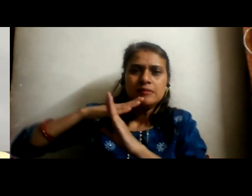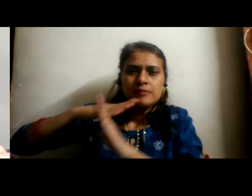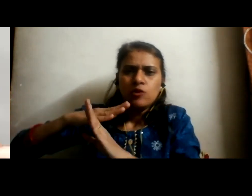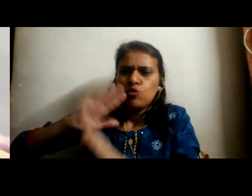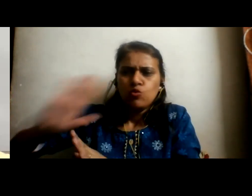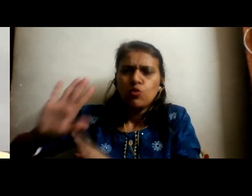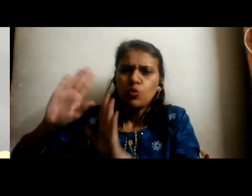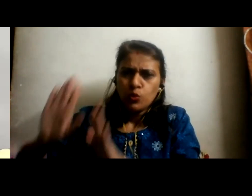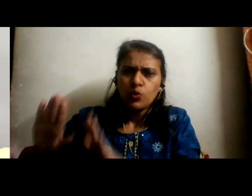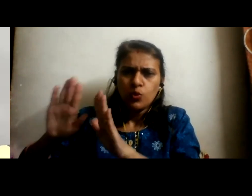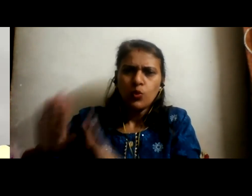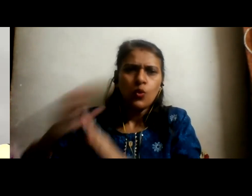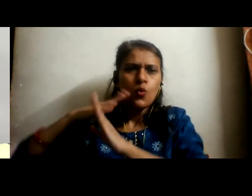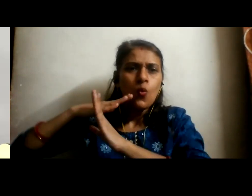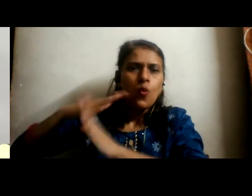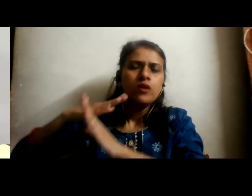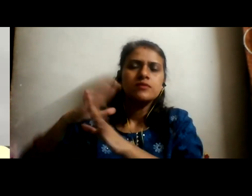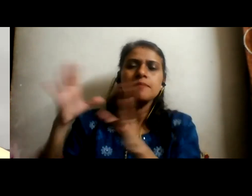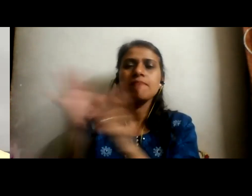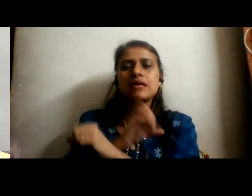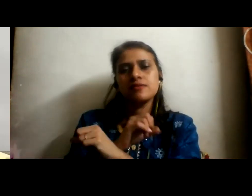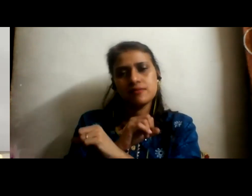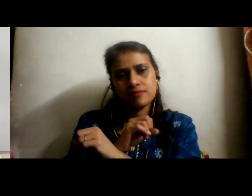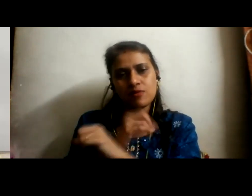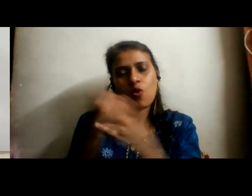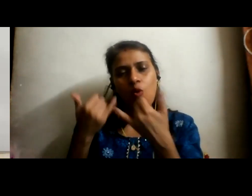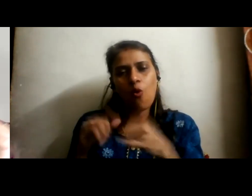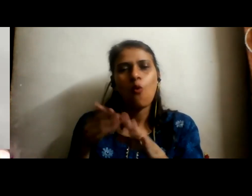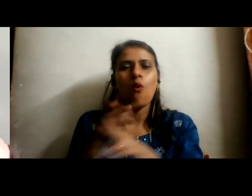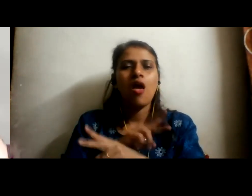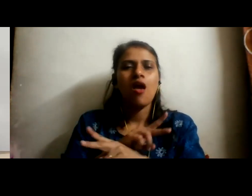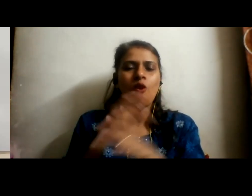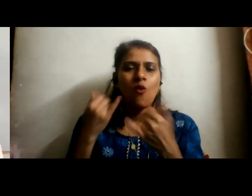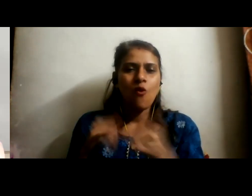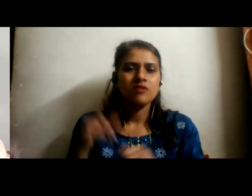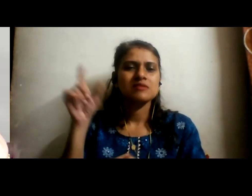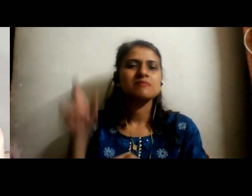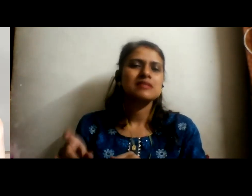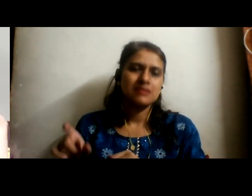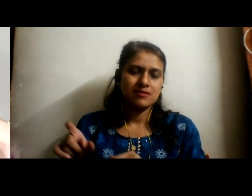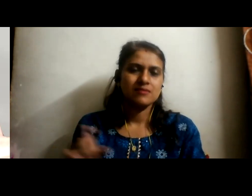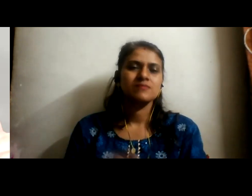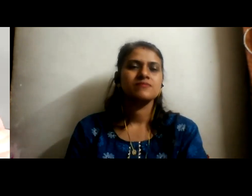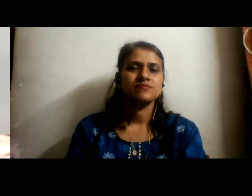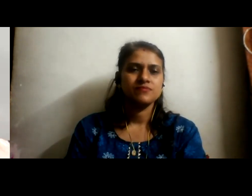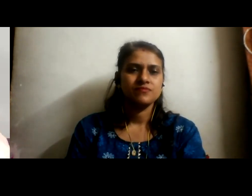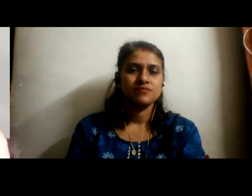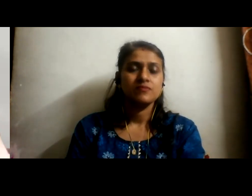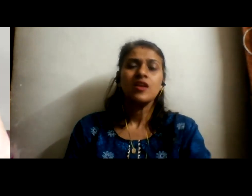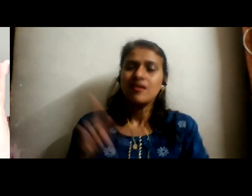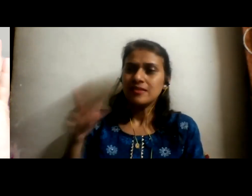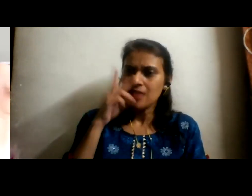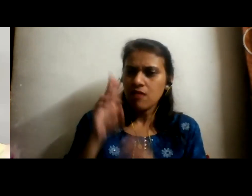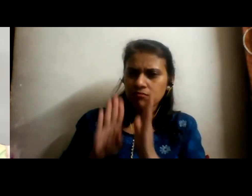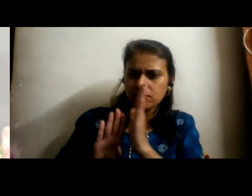वो वंचित कर देती है। तो मेरा ये मानना है कि अगर हम उनको उनके पलपने के स्टेज और